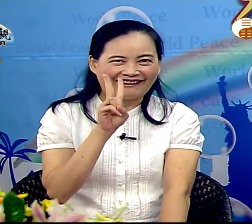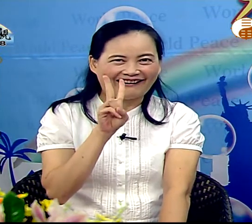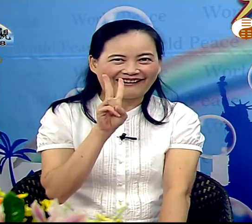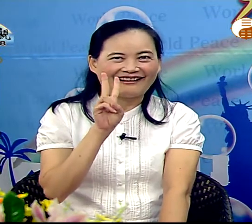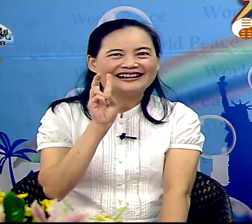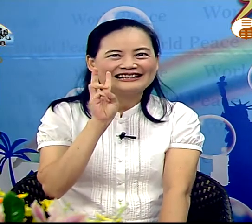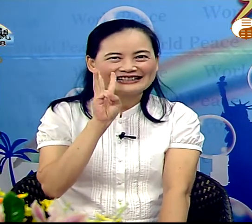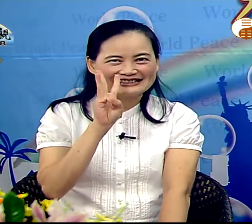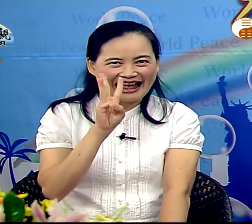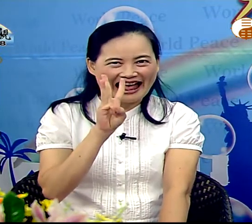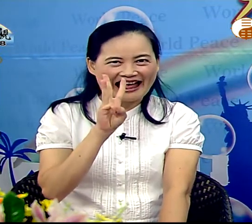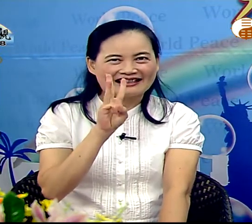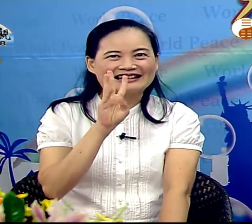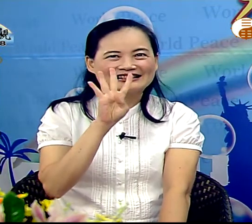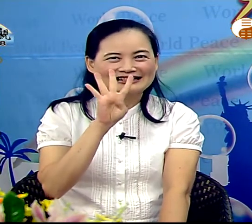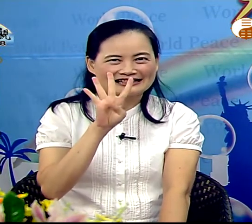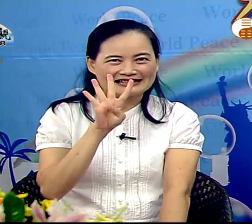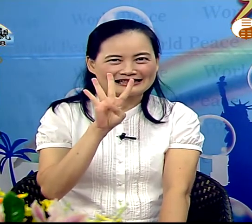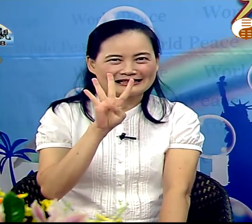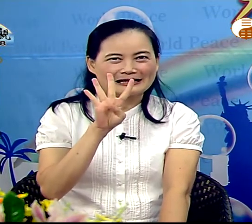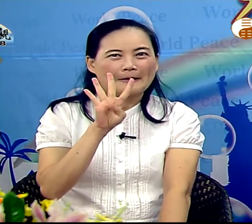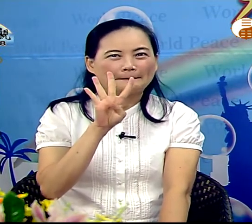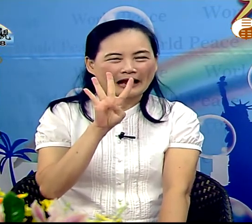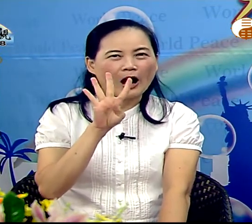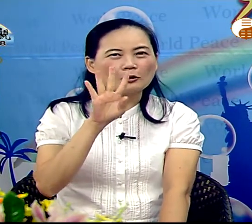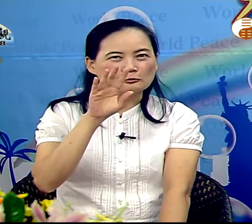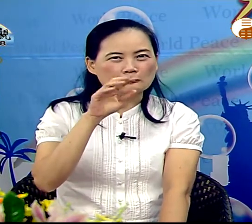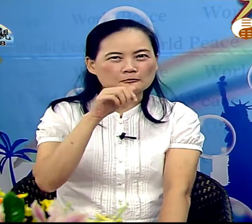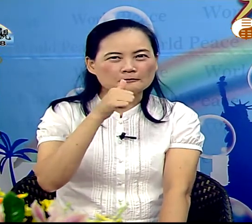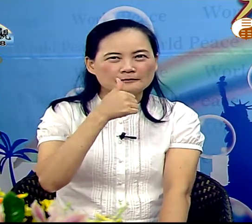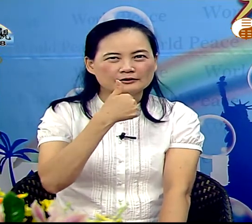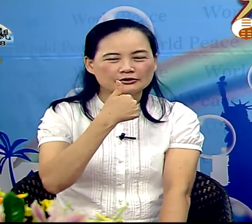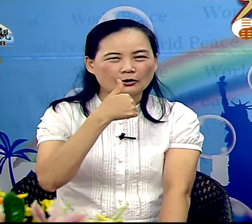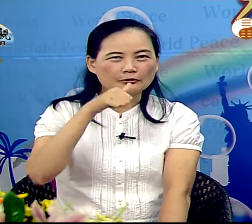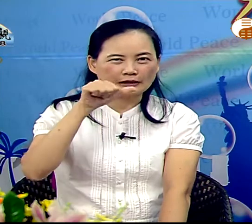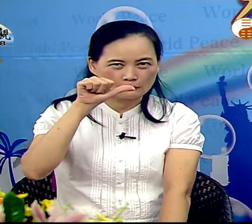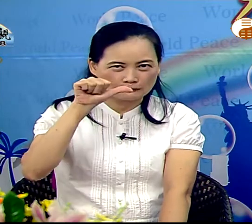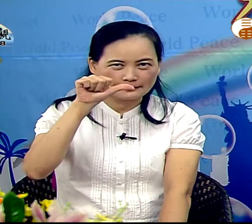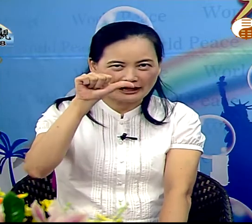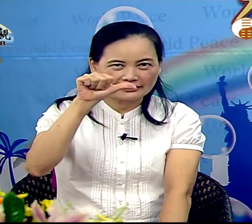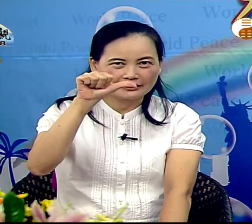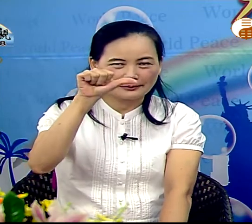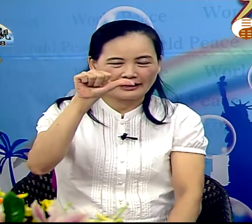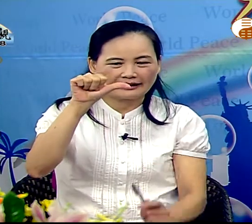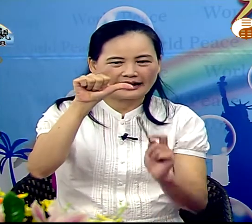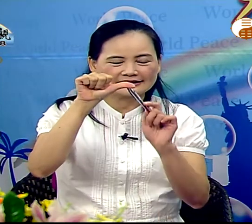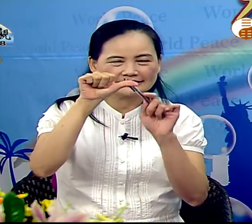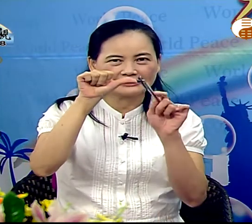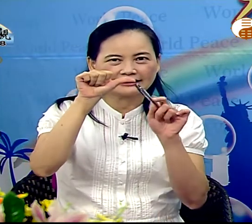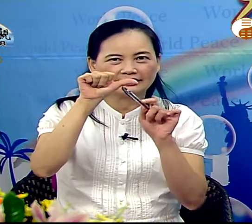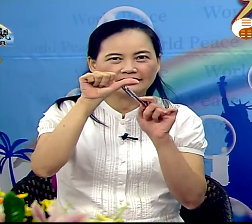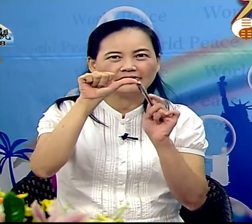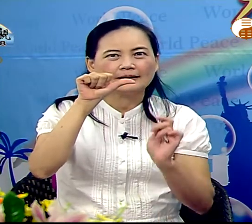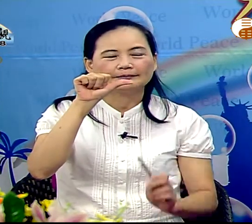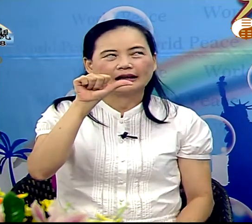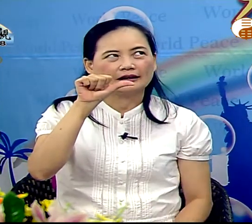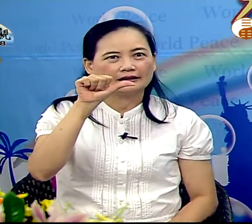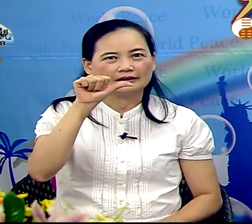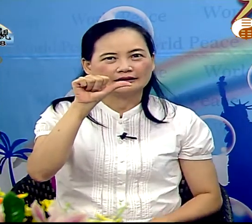二三四，然后五，手语的五比较特别，它是这个